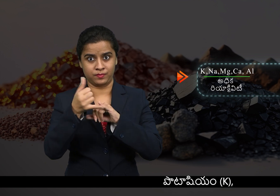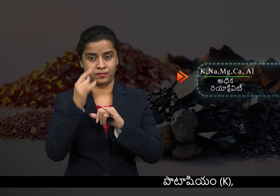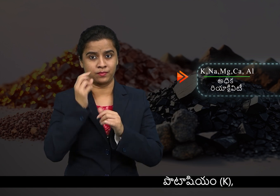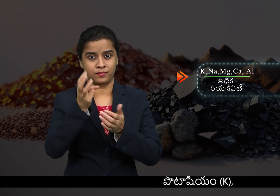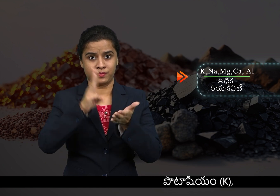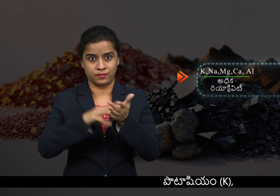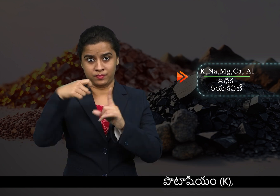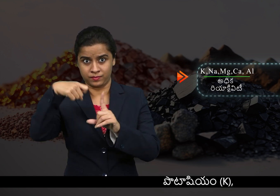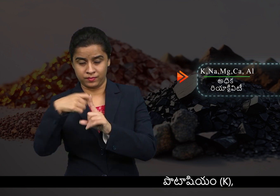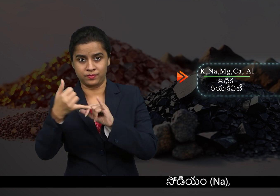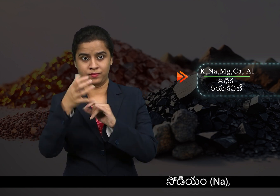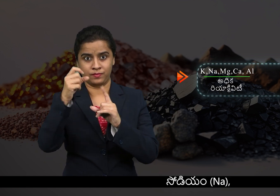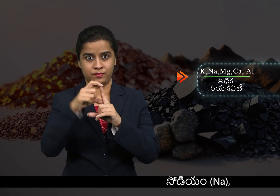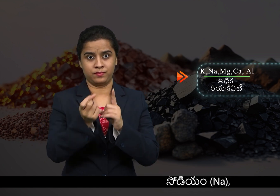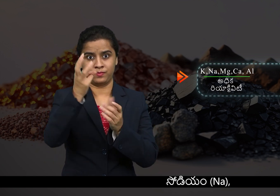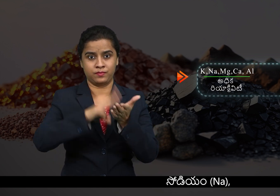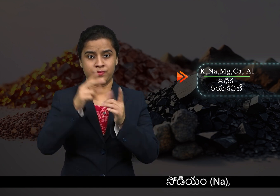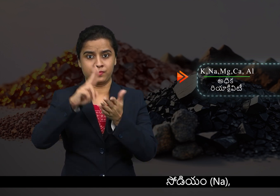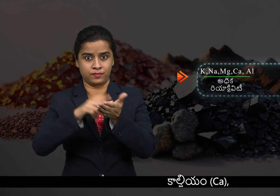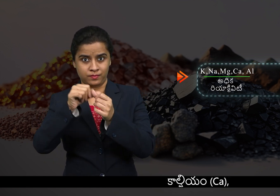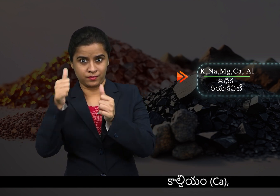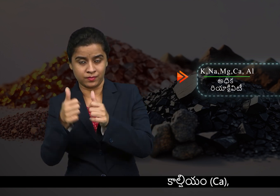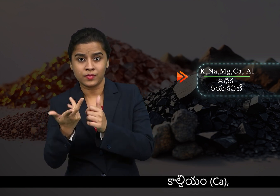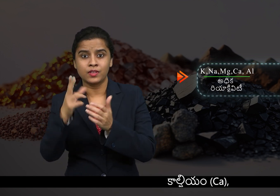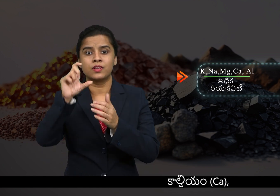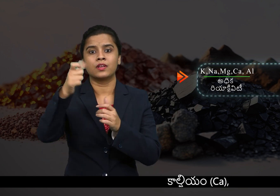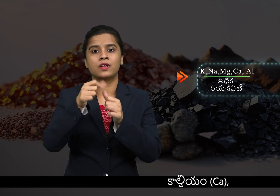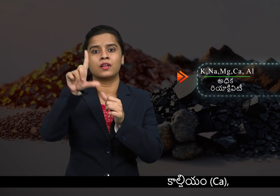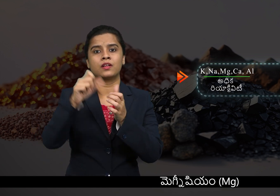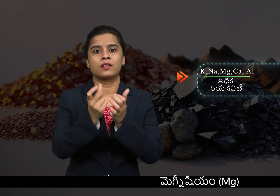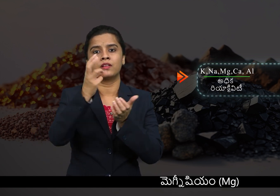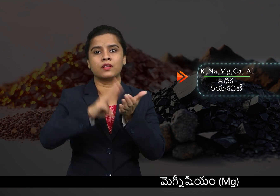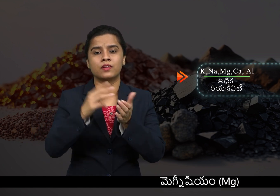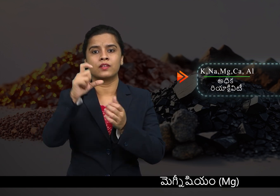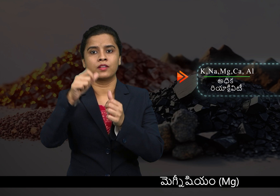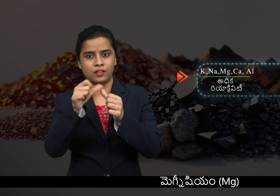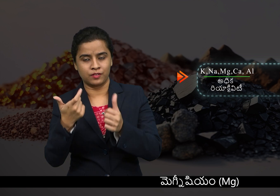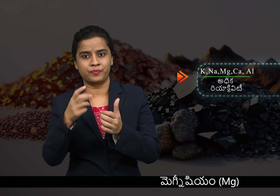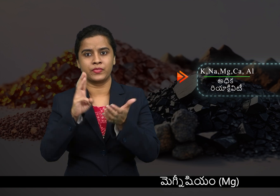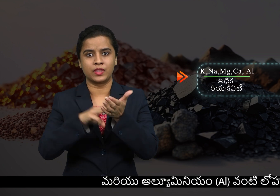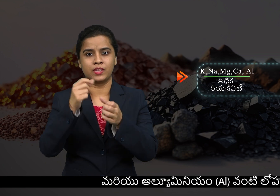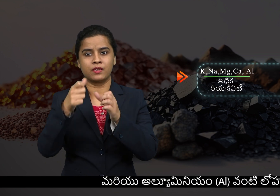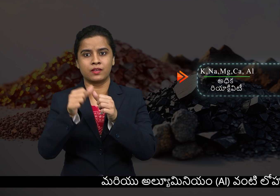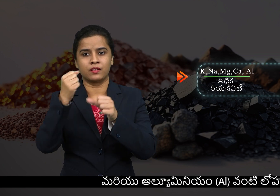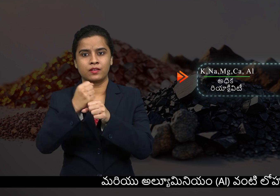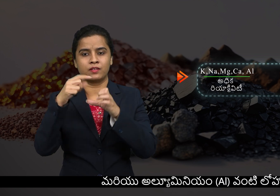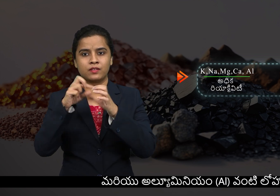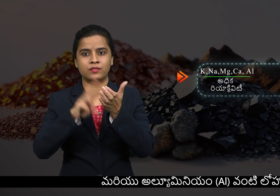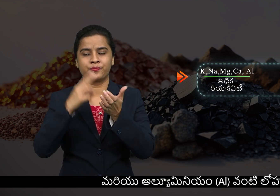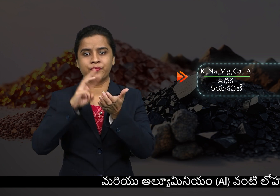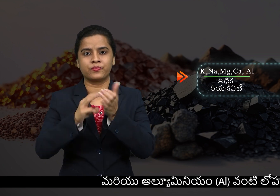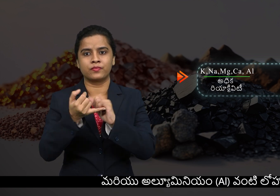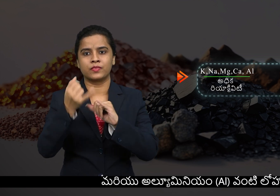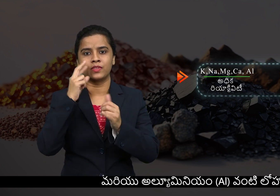అంటారు. పొటాషియం K, సోడియం Na, కాల్షియం Ca, మెగ్నీషియం Mg మరియు